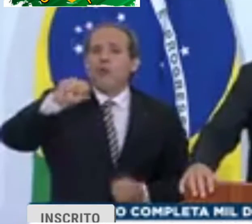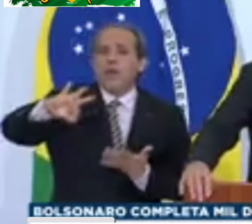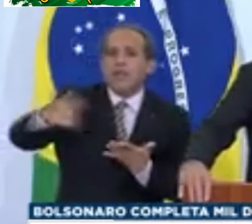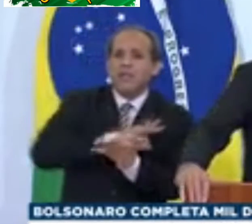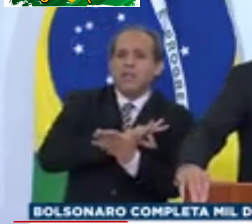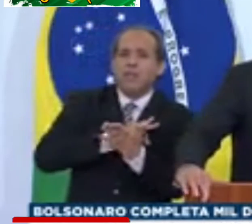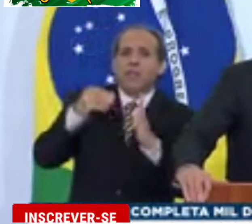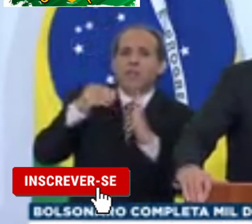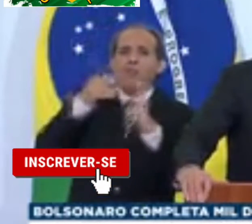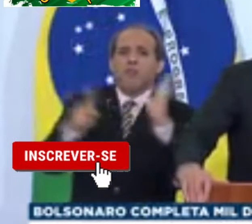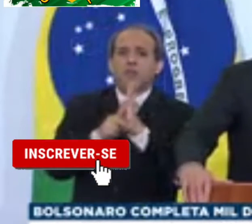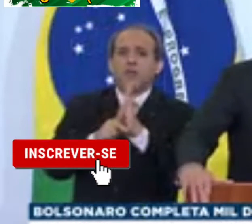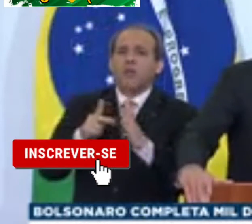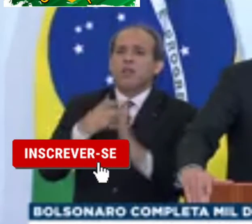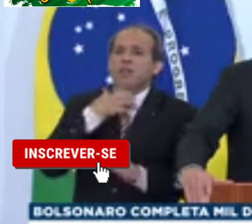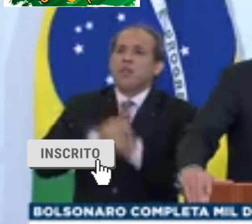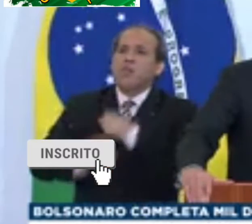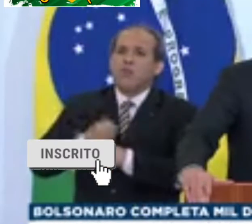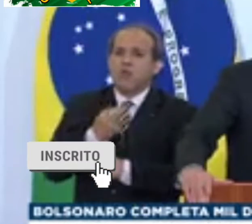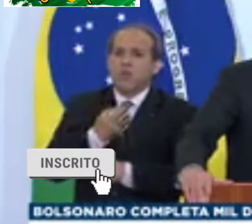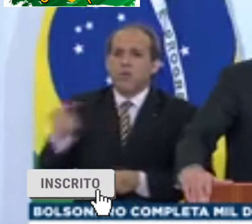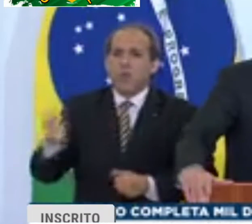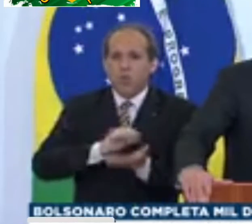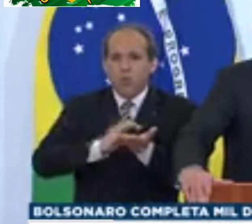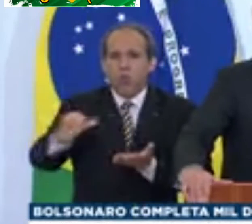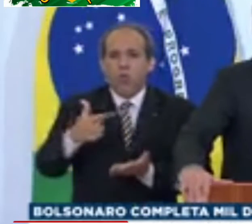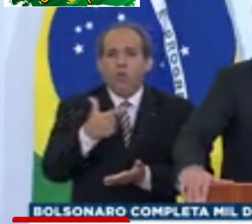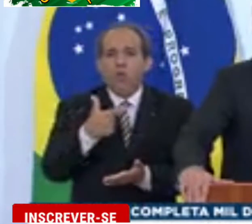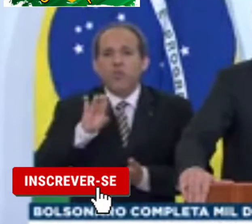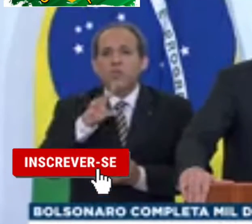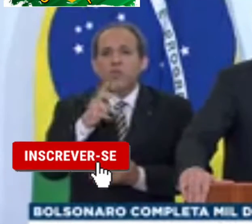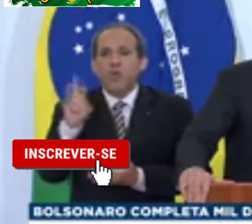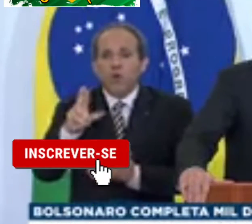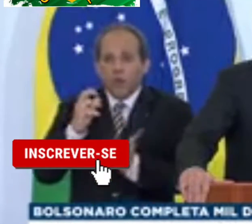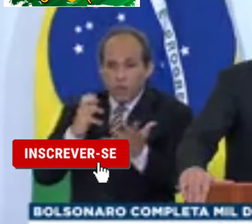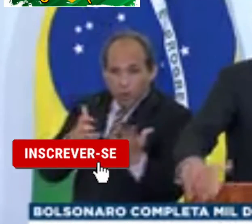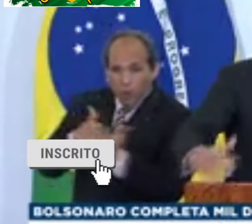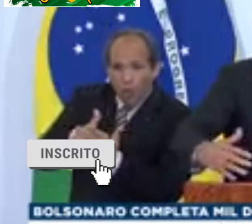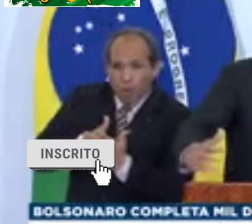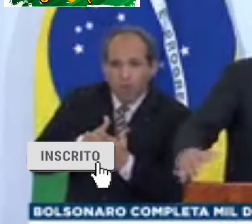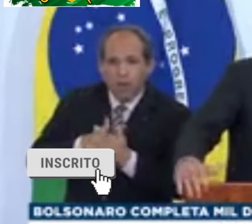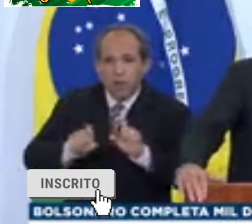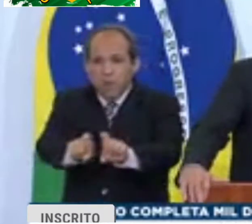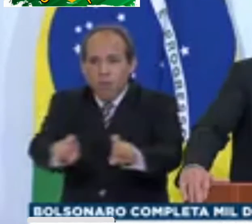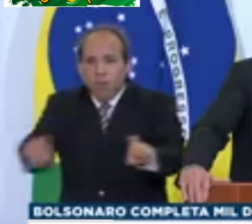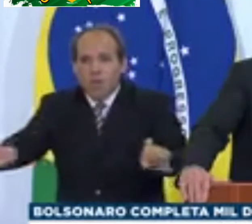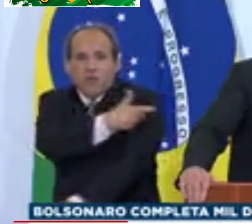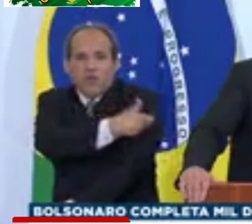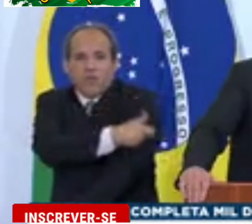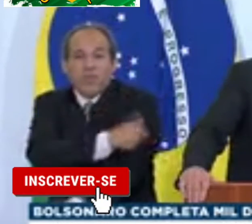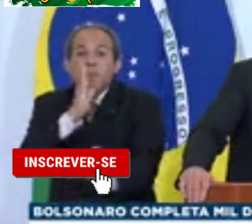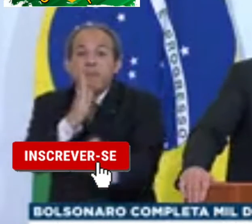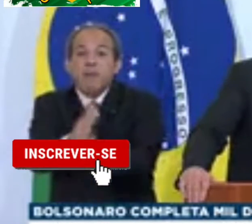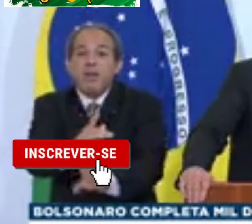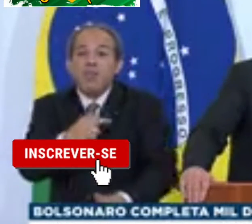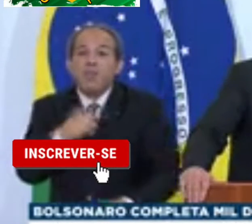do ano passado, destinando 20 bilhões para comprar vacina. Mas nós respeitamos a liberdade.